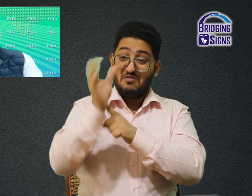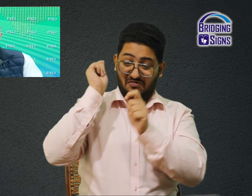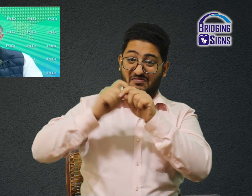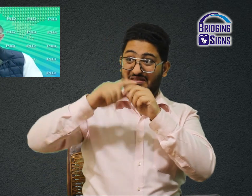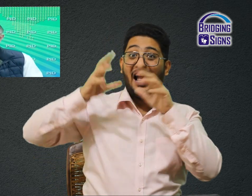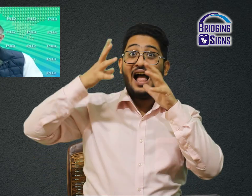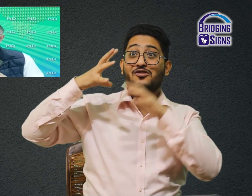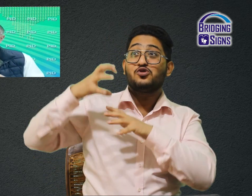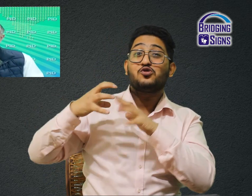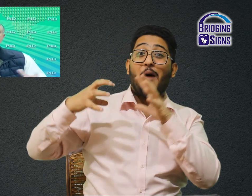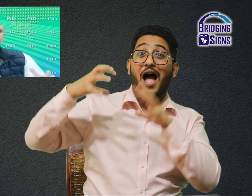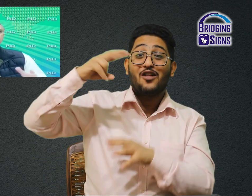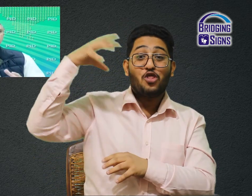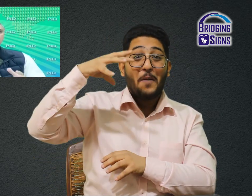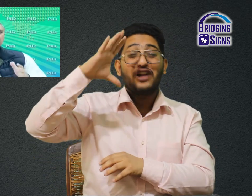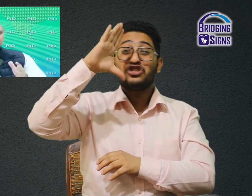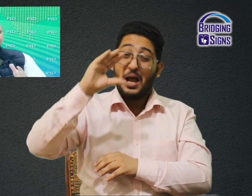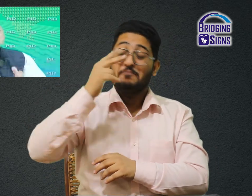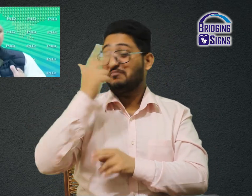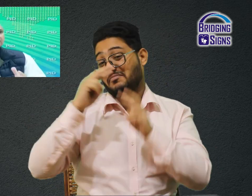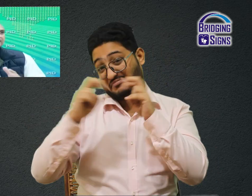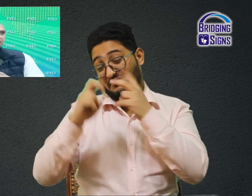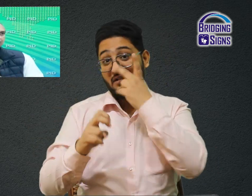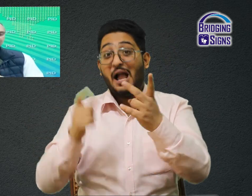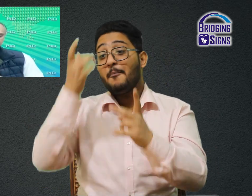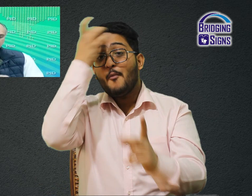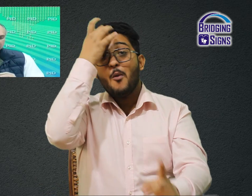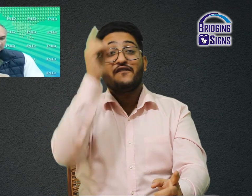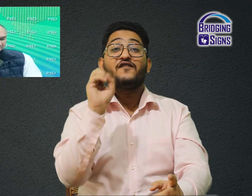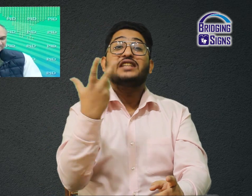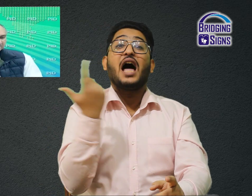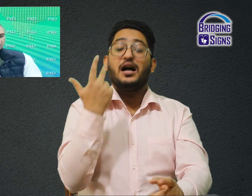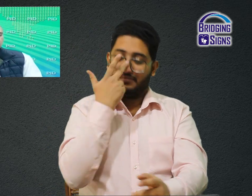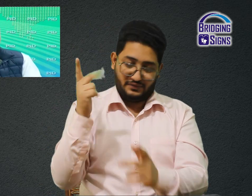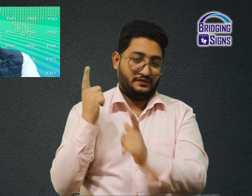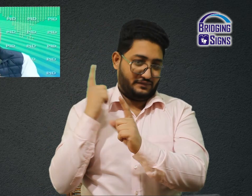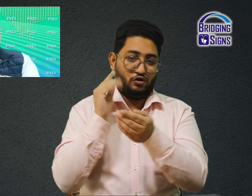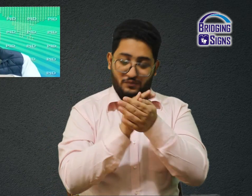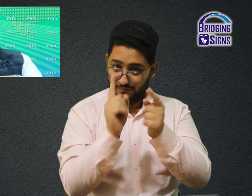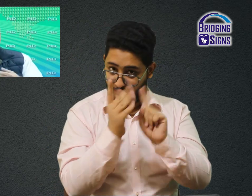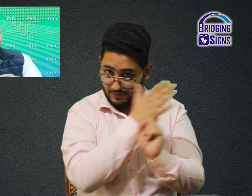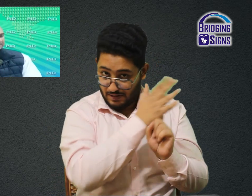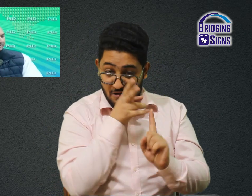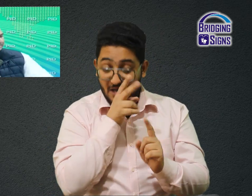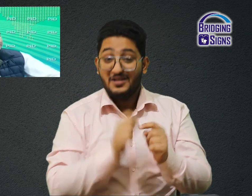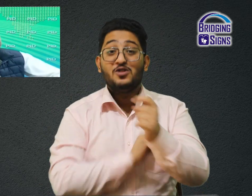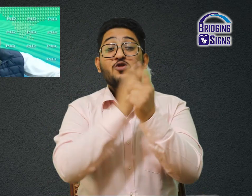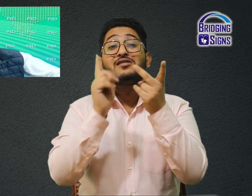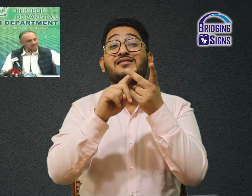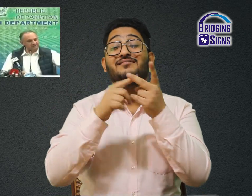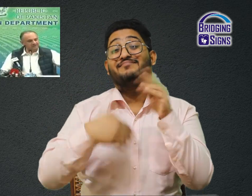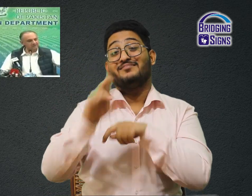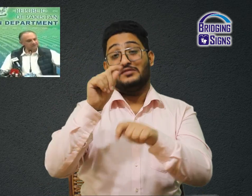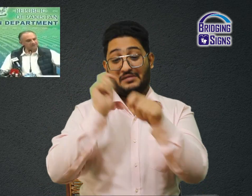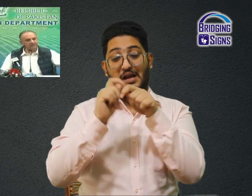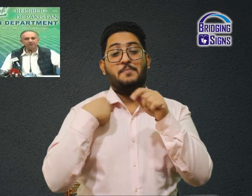जब धुंध कम होगी तो वहाँ पे वो इन्वेस्टिगेशन उसकी होगी कि ये फॉल्ट आया कहाँ पे, एक चीज़। दूसरी चीज़ इसको बेहतर करने के लिए